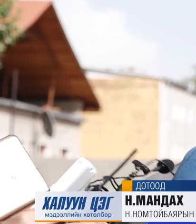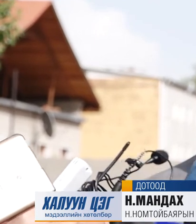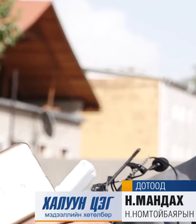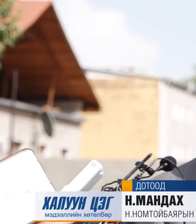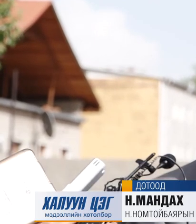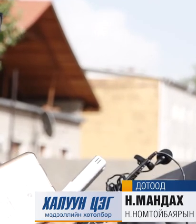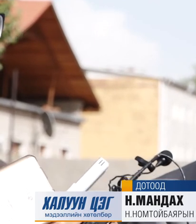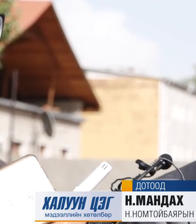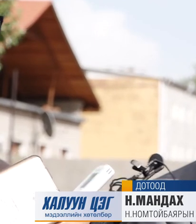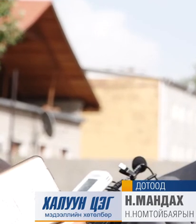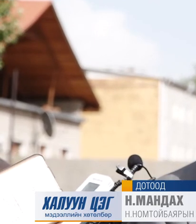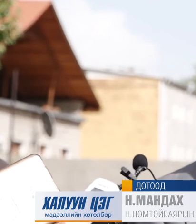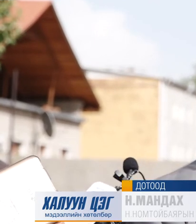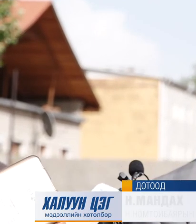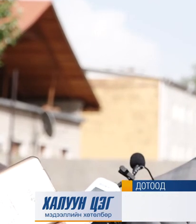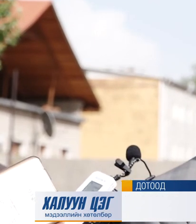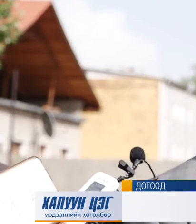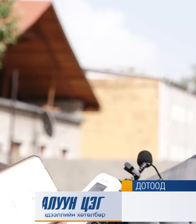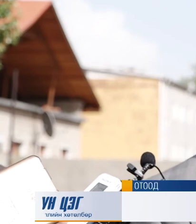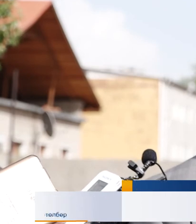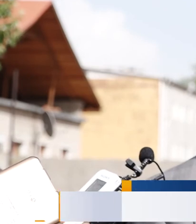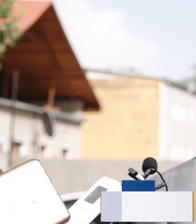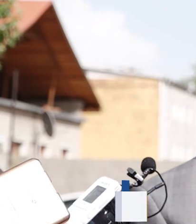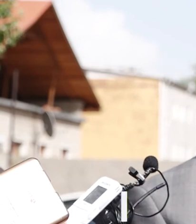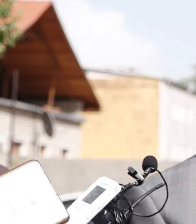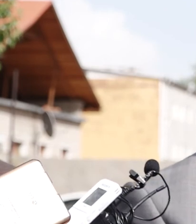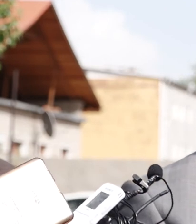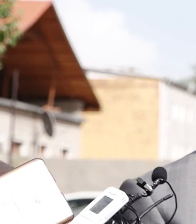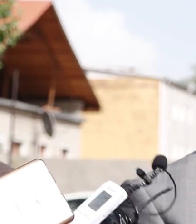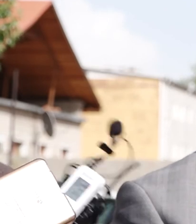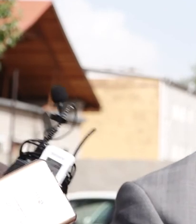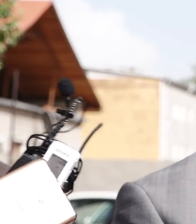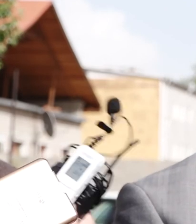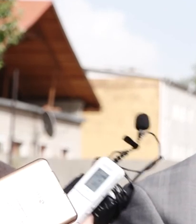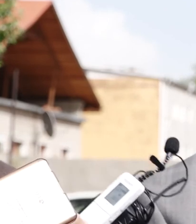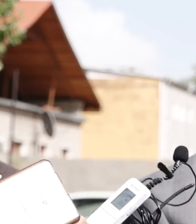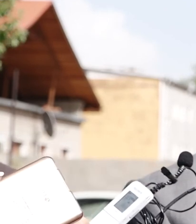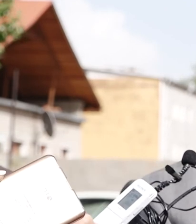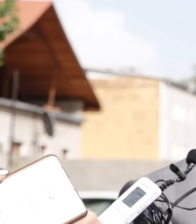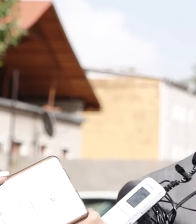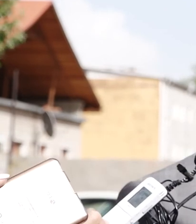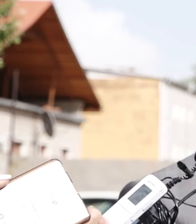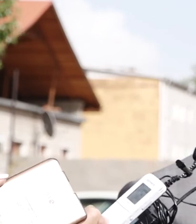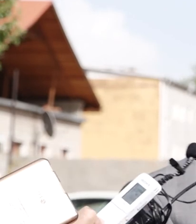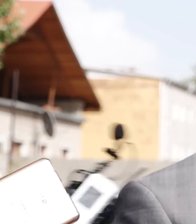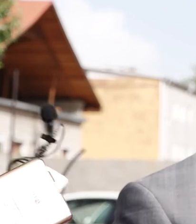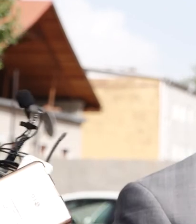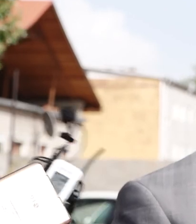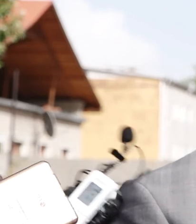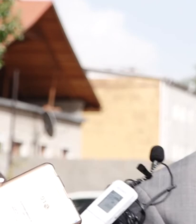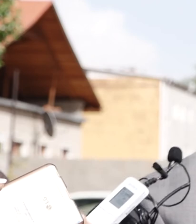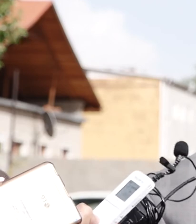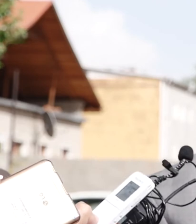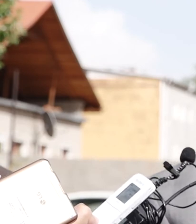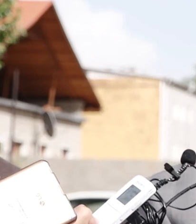энэ тодорхой хугацаа байдаггүй. Шүүх хурал болтол гэж байна шүү дээ. Хэрэв шүүх хурлаар гин буруутан тогтсон. 6 сарын 26-нд дараагийн шүүх хурлаа товлогдсон. Сонгуулийн дараа